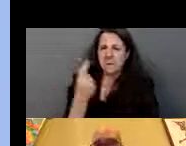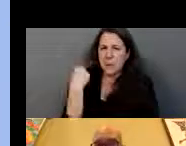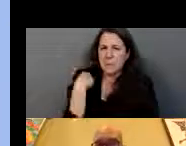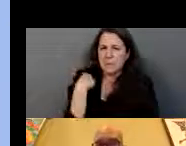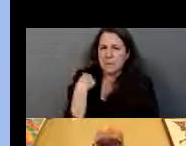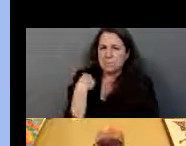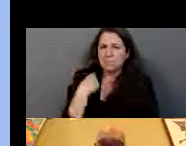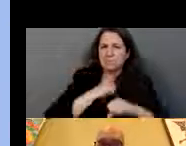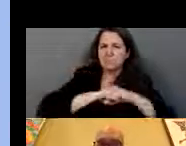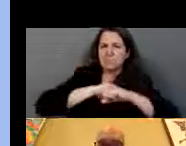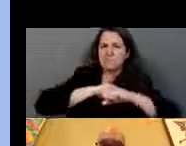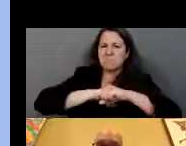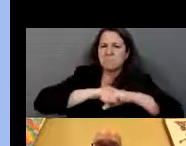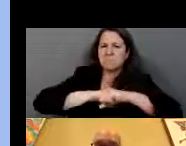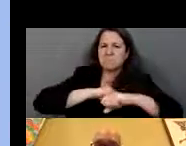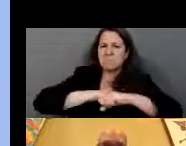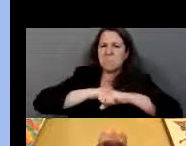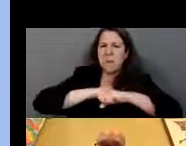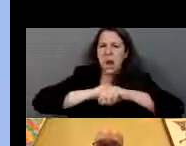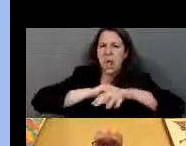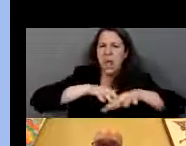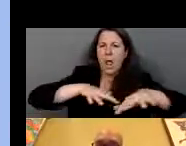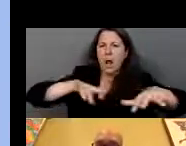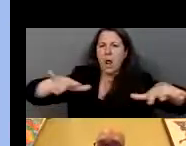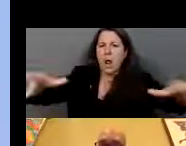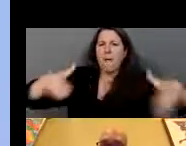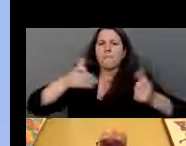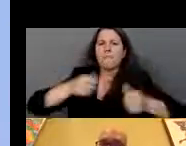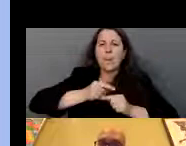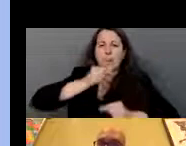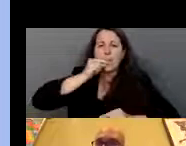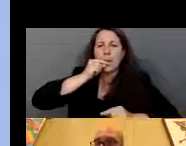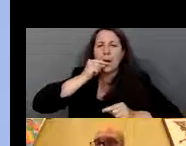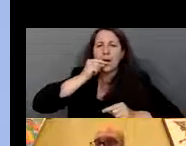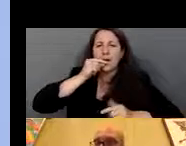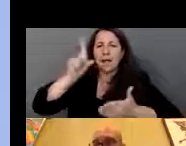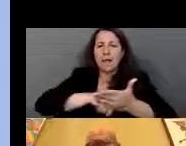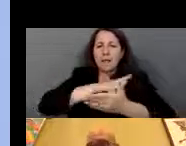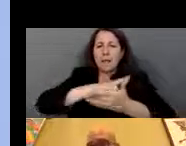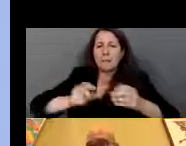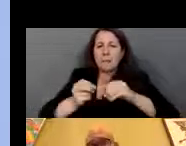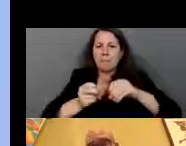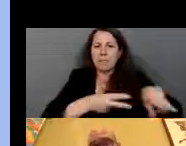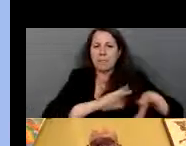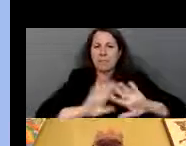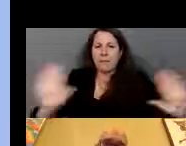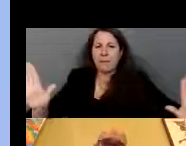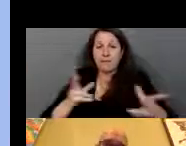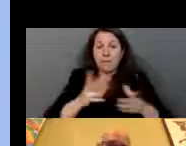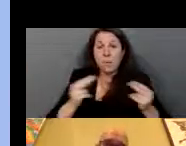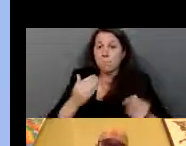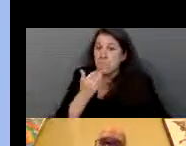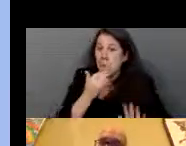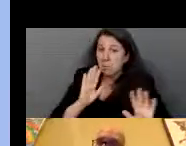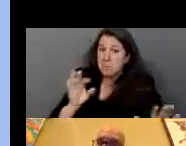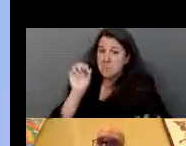eu cette vague autour du monde pour bannir les pailles en plastique. C'est très bien en soi, bannir les pailles